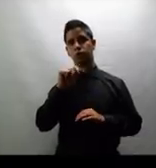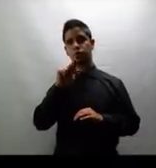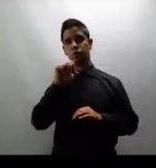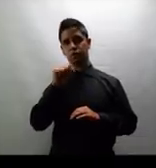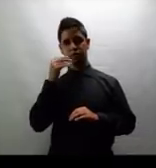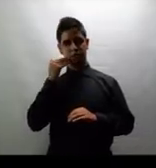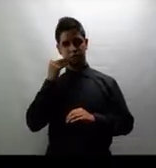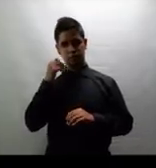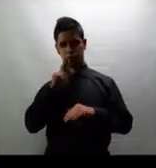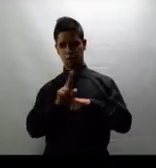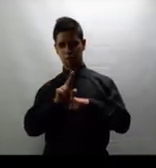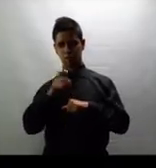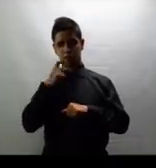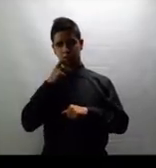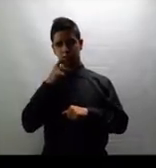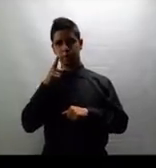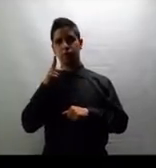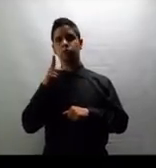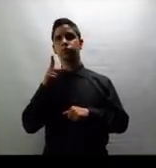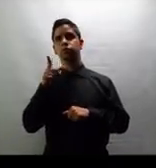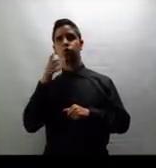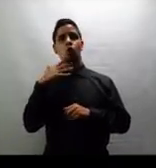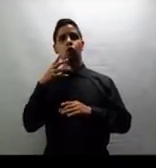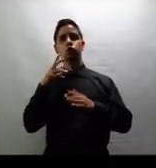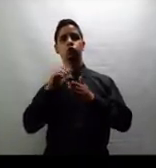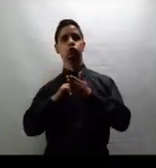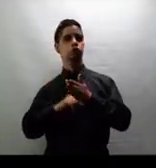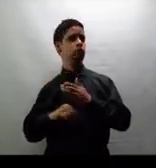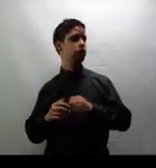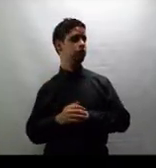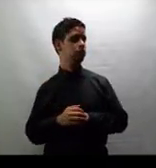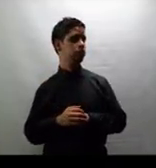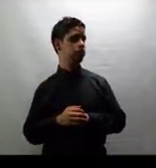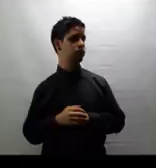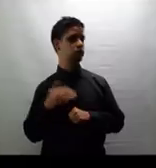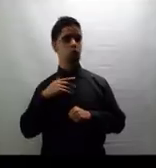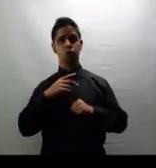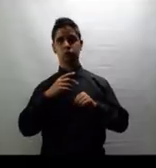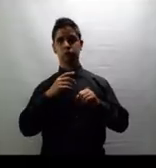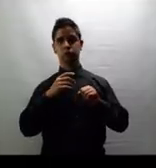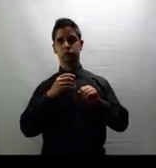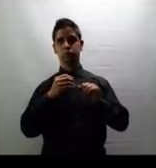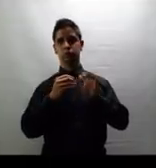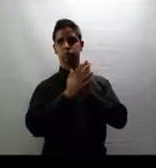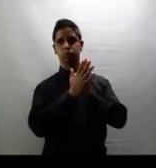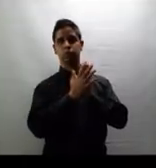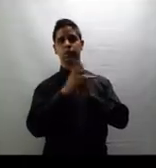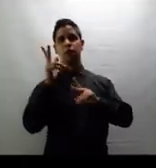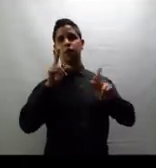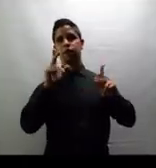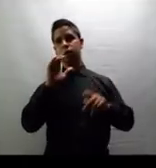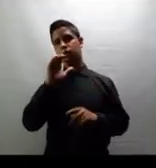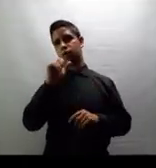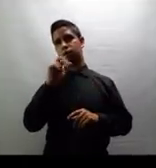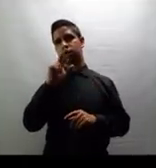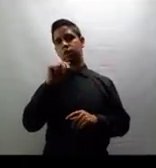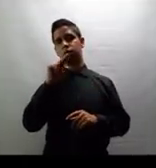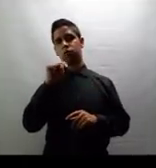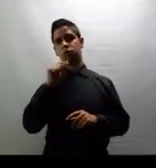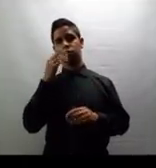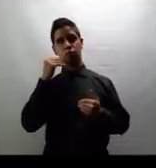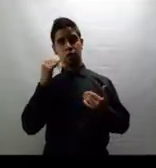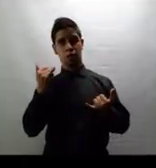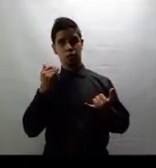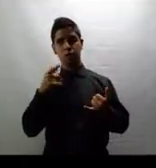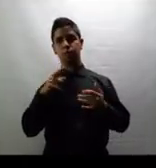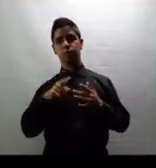usaron los otros días los retiraron inmediatamente no tuvo su efecto en un momento las personas de cartón porque venían a hablar la hora de